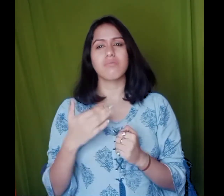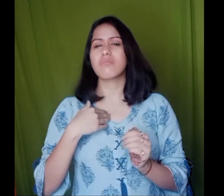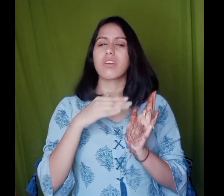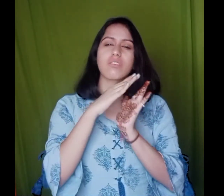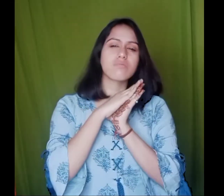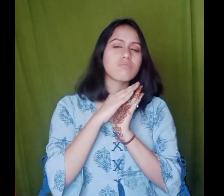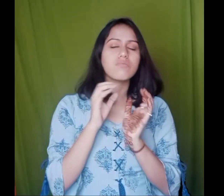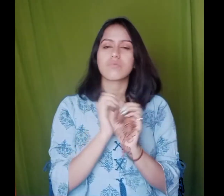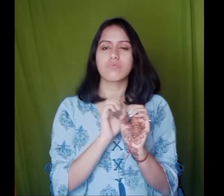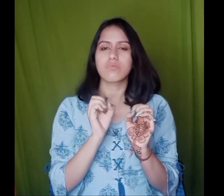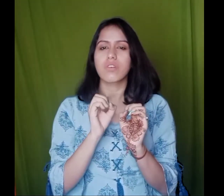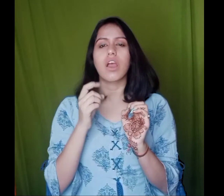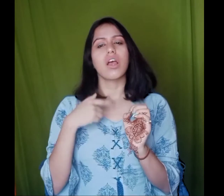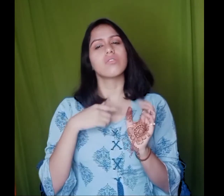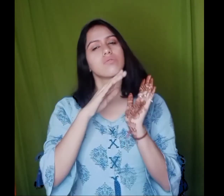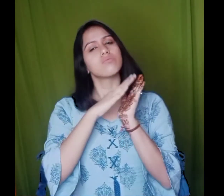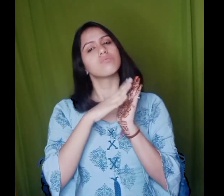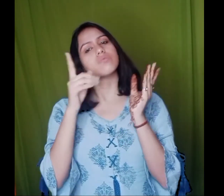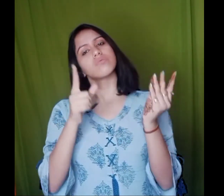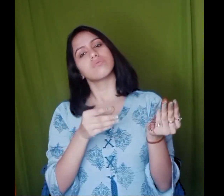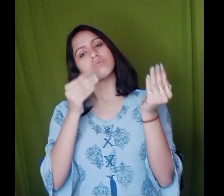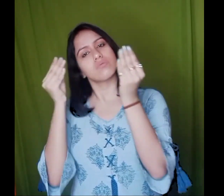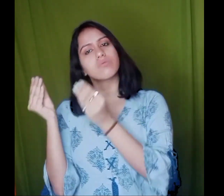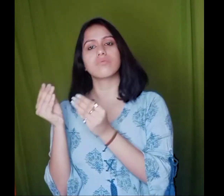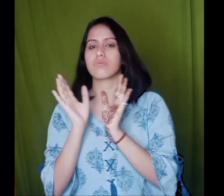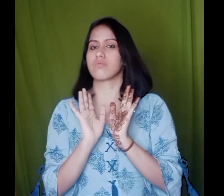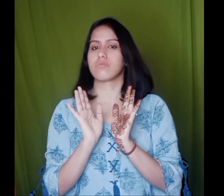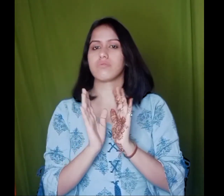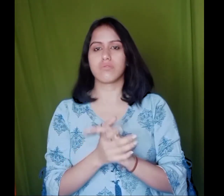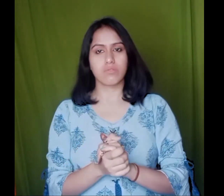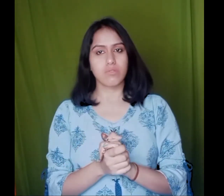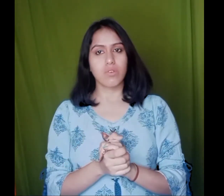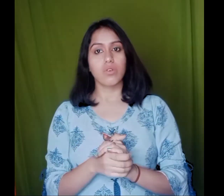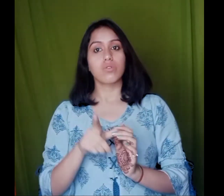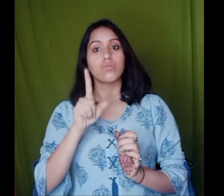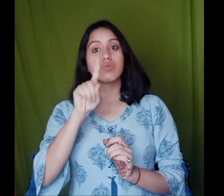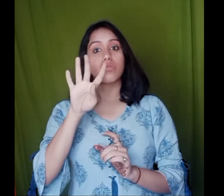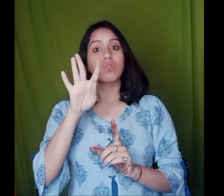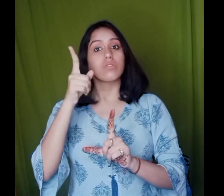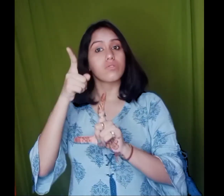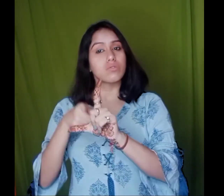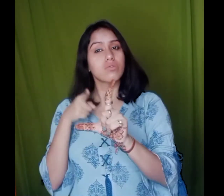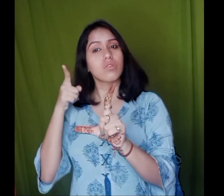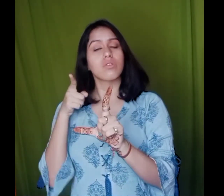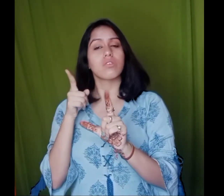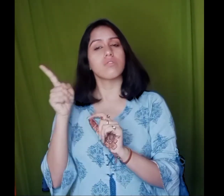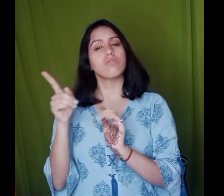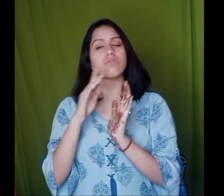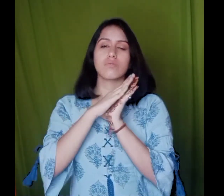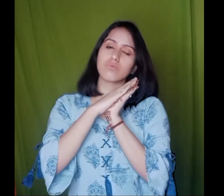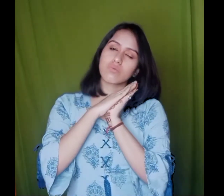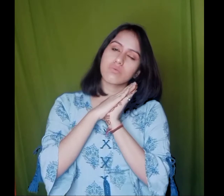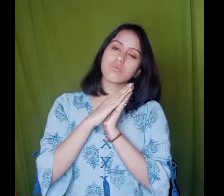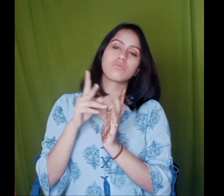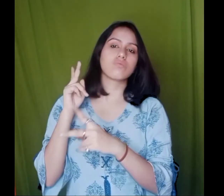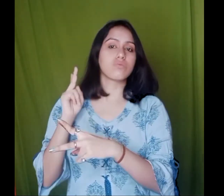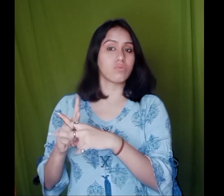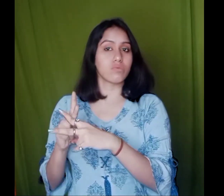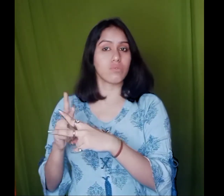तो लक्ष्मण जी ने कहा कि एक काम कीजिएगा, वहां अयोध्या में महल में मेरी धर्मपत्नी उर्मिला है, वो भी परेशान हो रही होगी, उसे